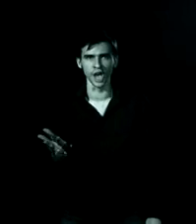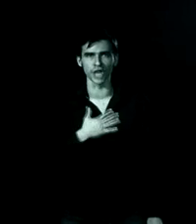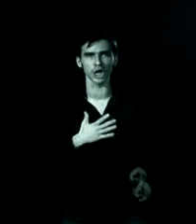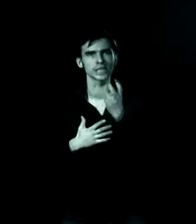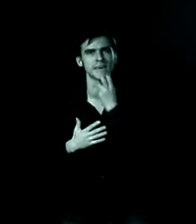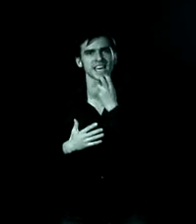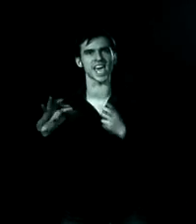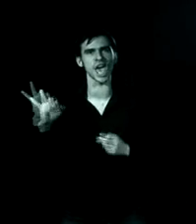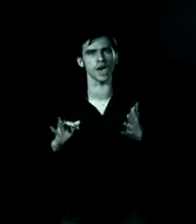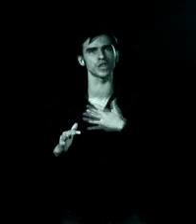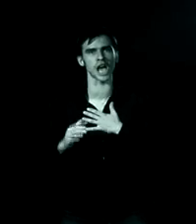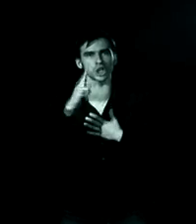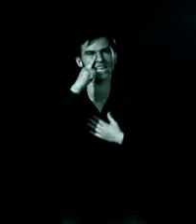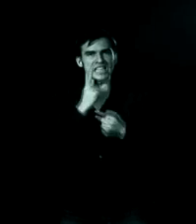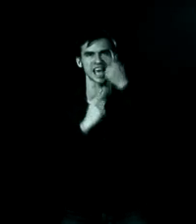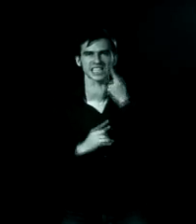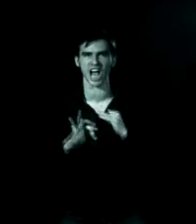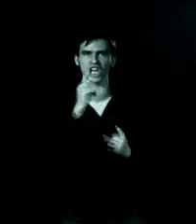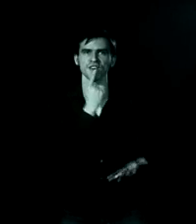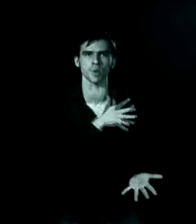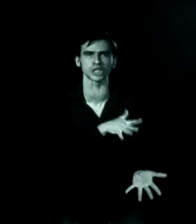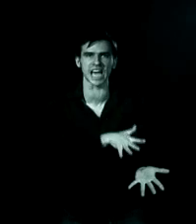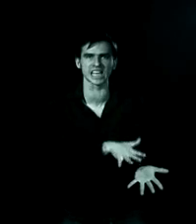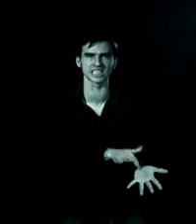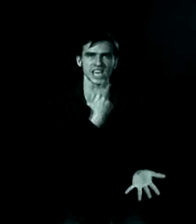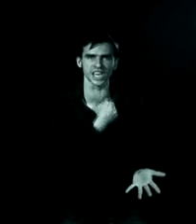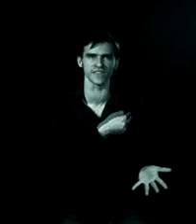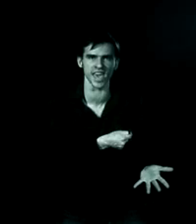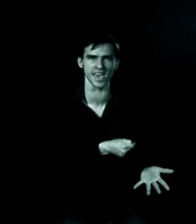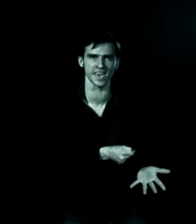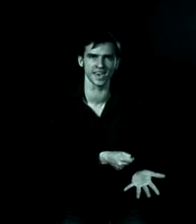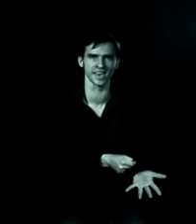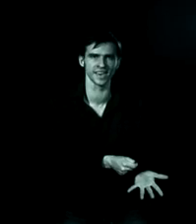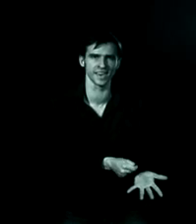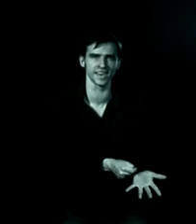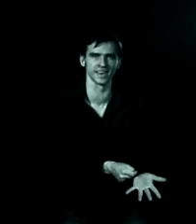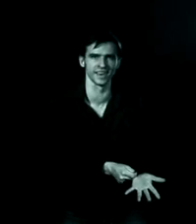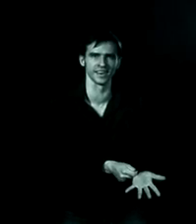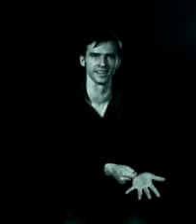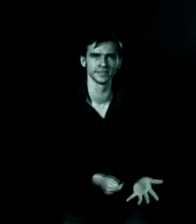В нашем смехе и в наших слезах и пульсации вен.